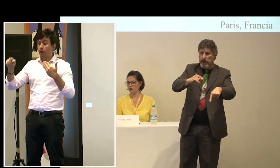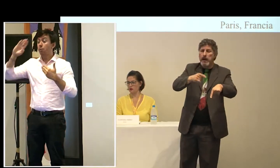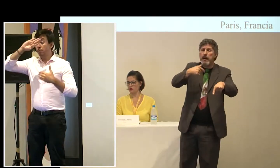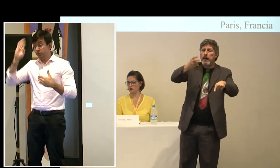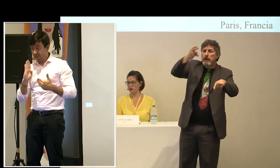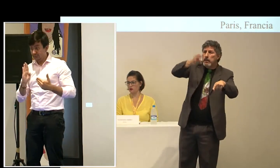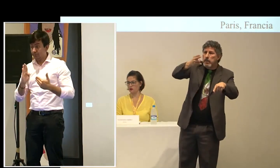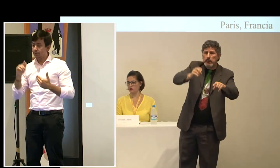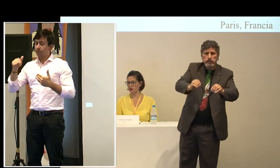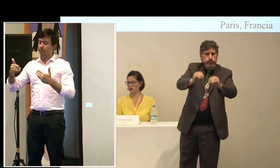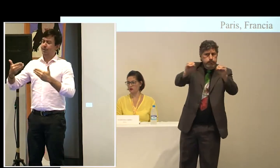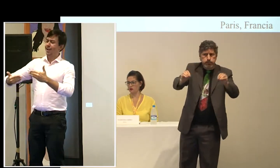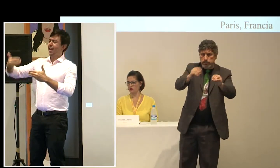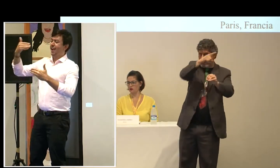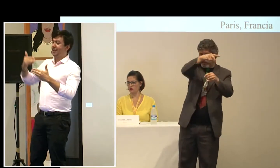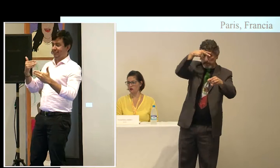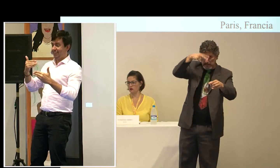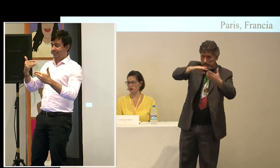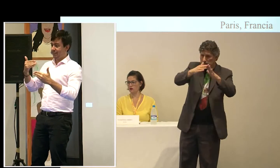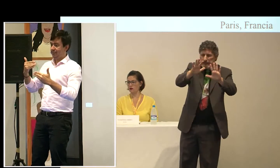1986.